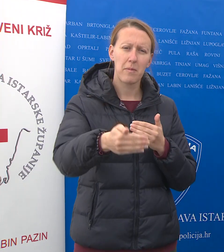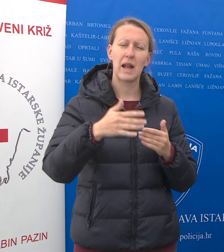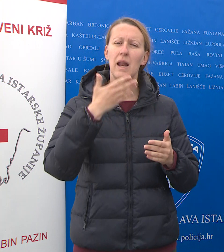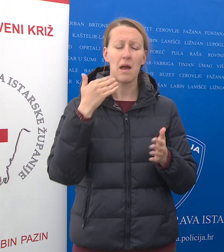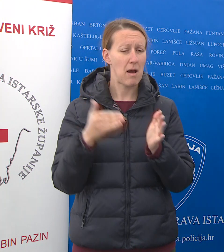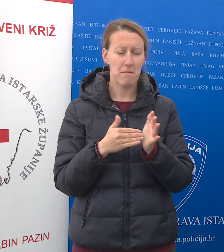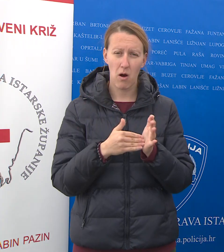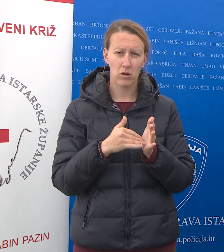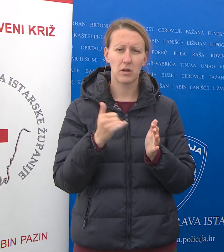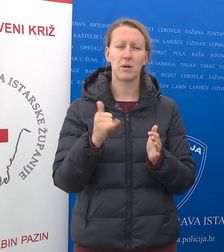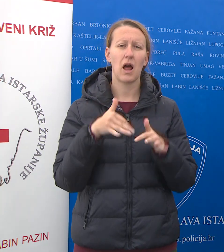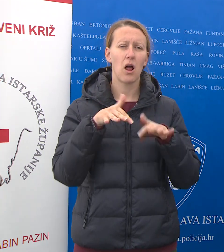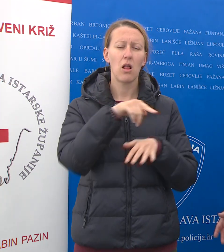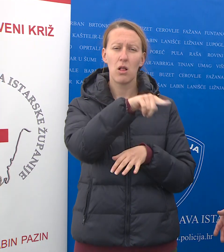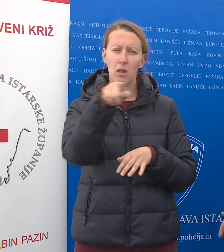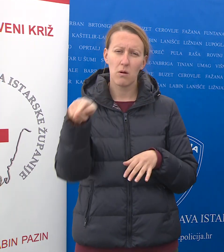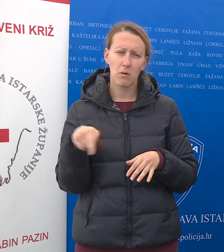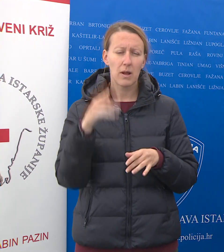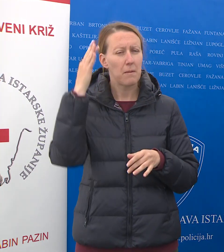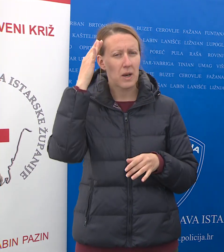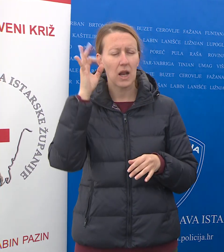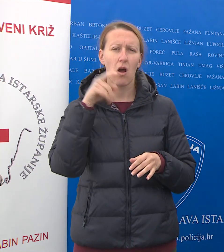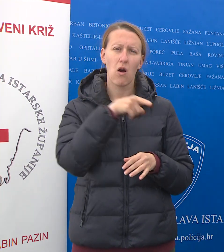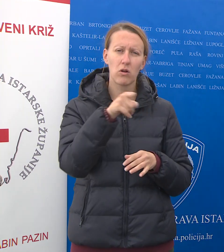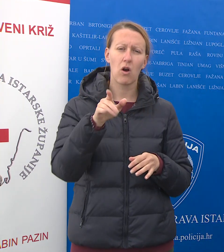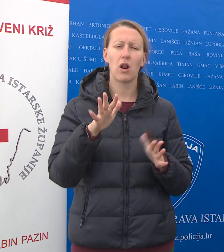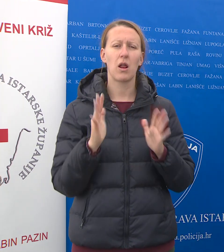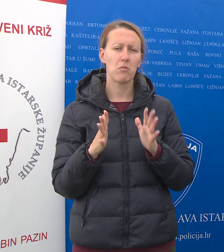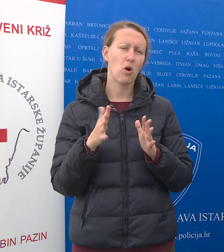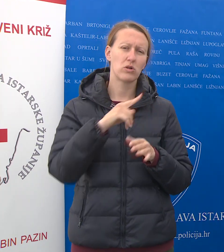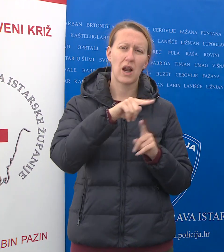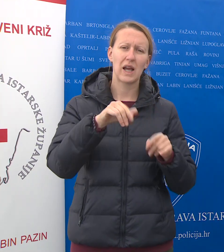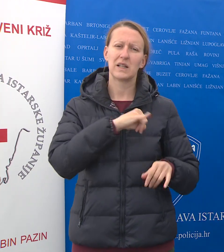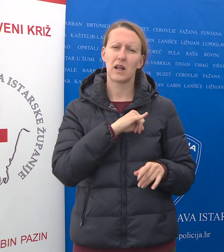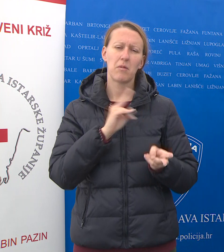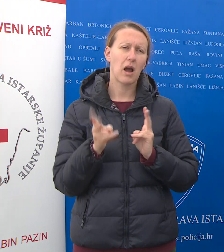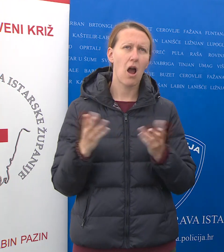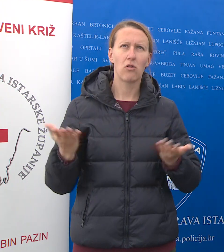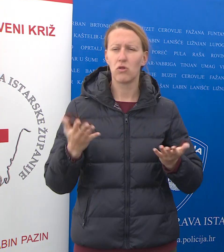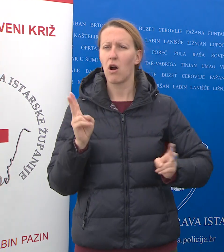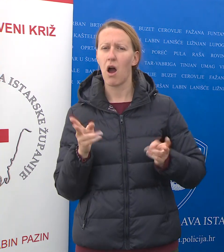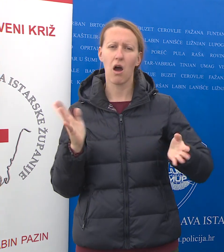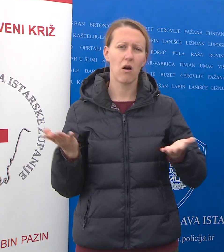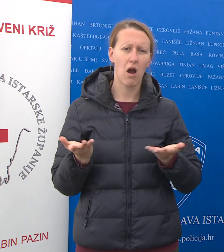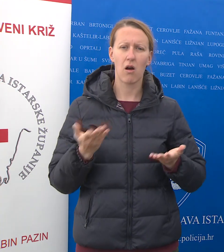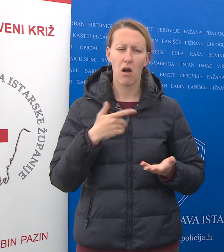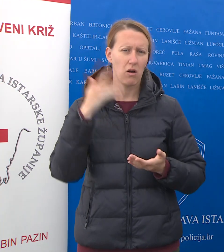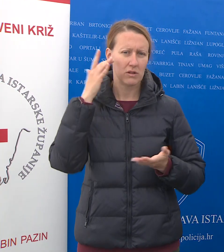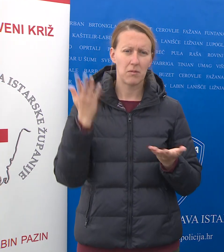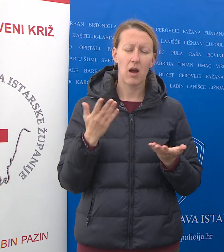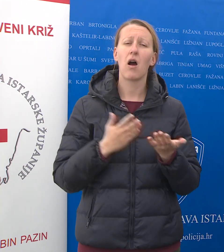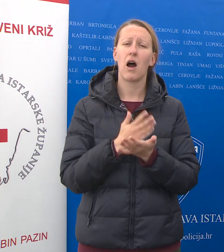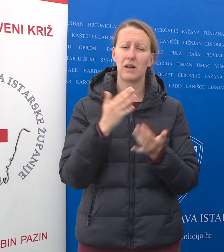nema potrebe da se građani brinu oko toga ili eventualno da se zanimaju kako, što, kako, na koji način,